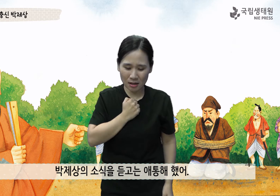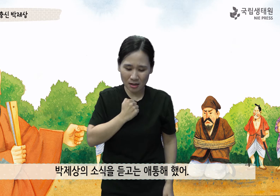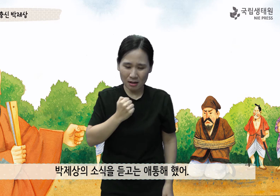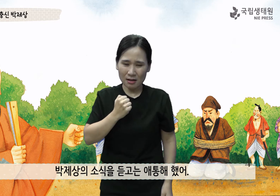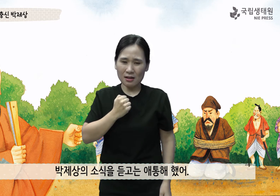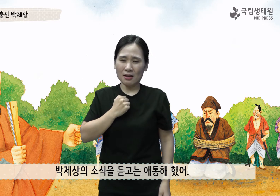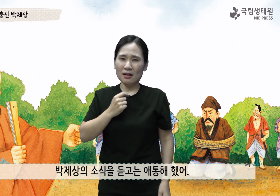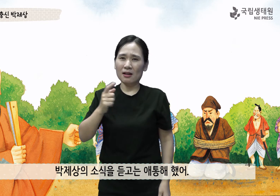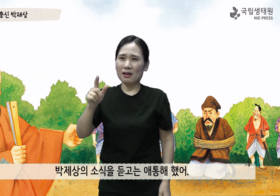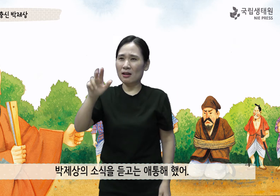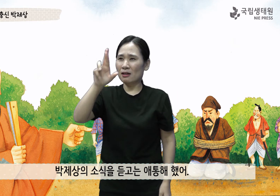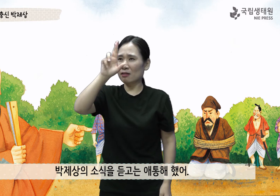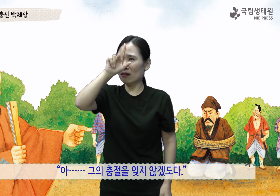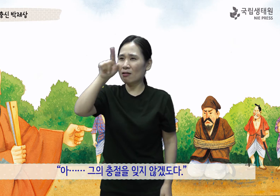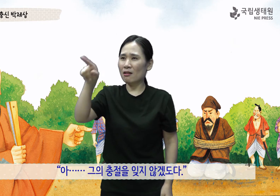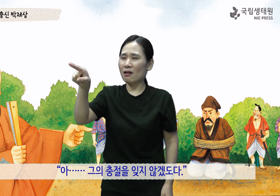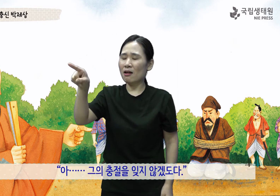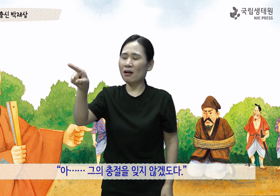있어.